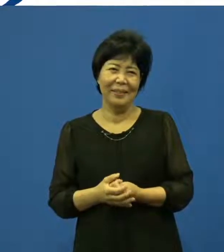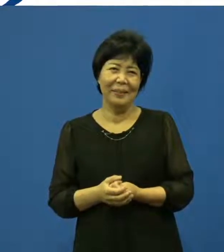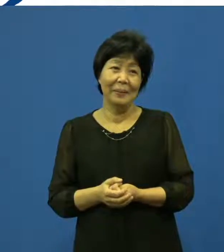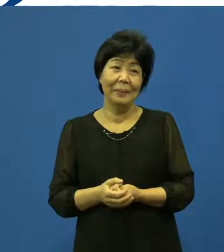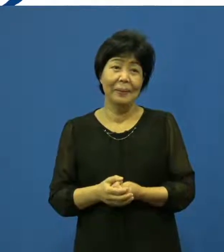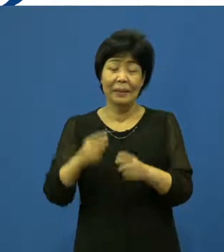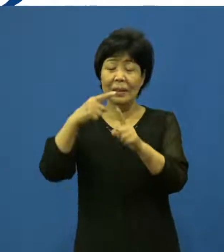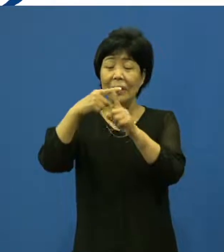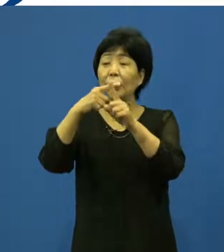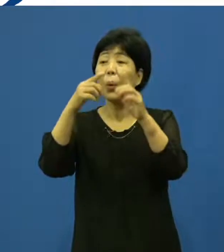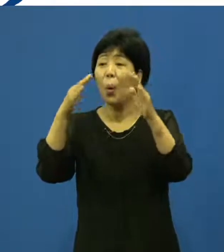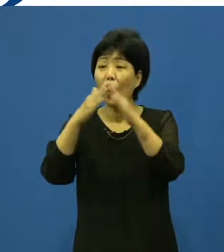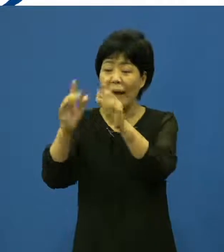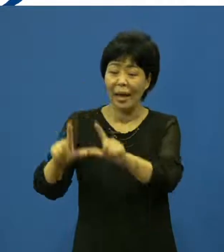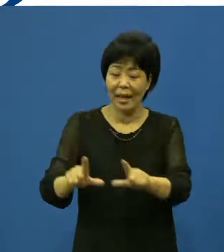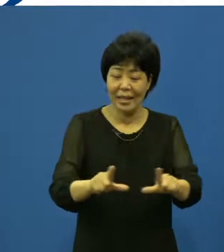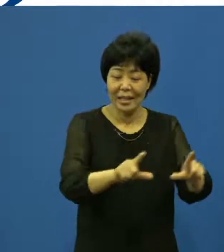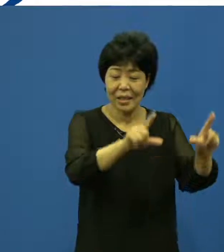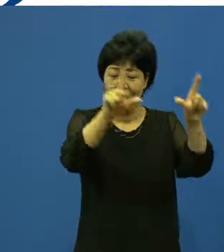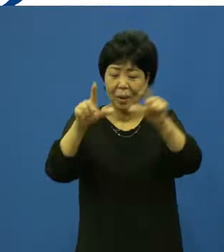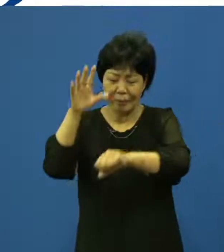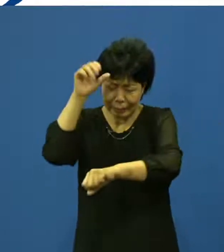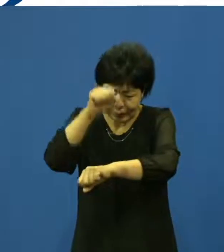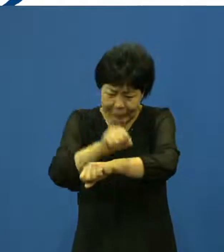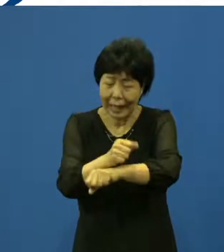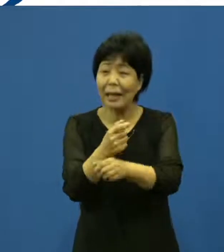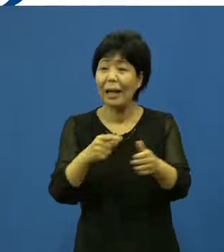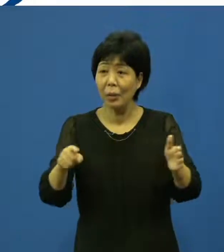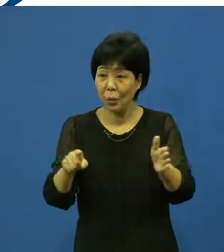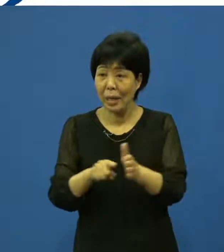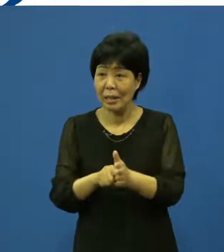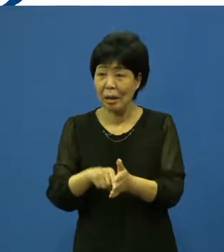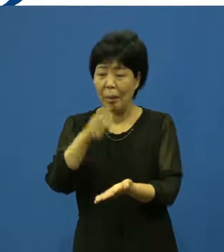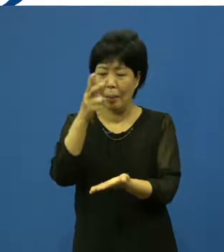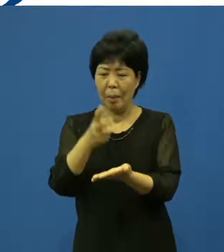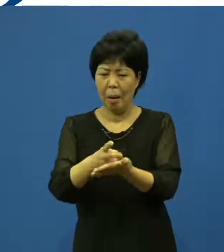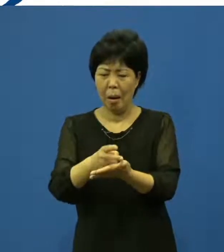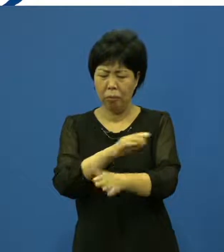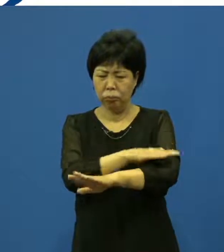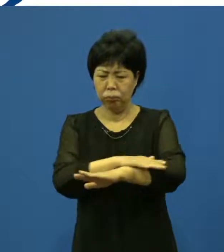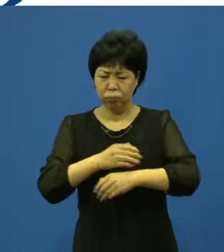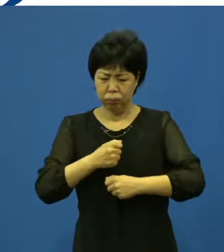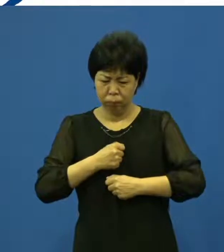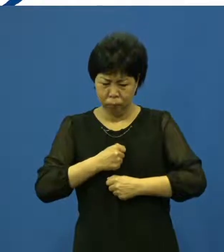그리고 교회 생활을 잘 하려고 하면 규정들을 잘 지켜야 했습니다.